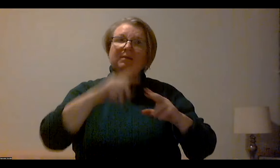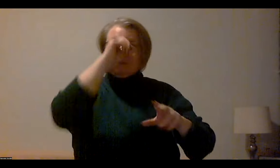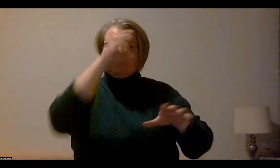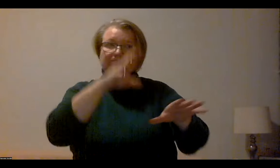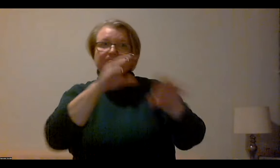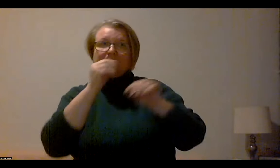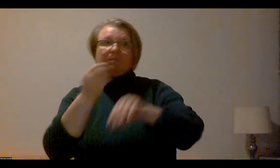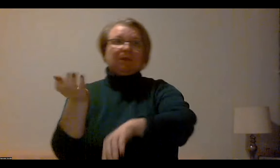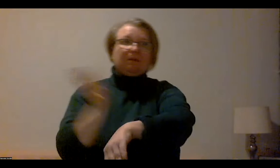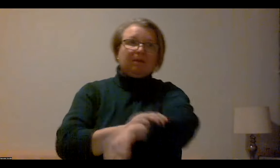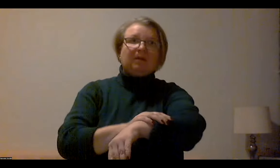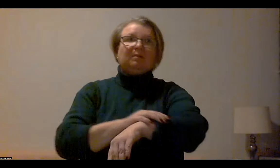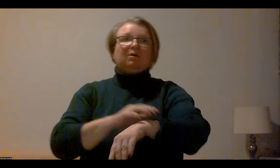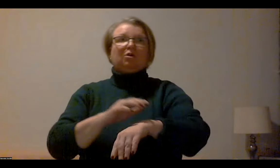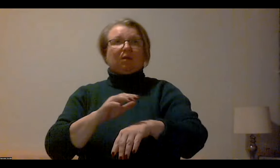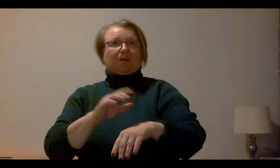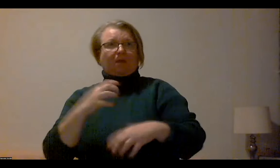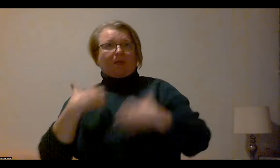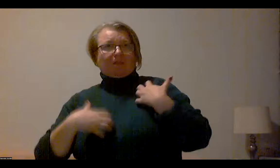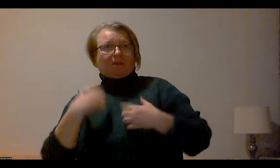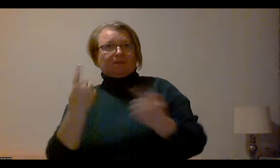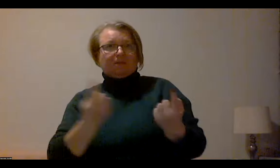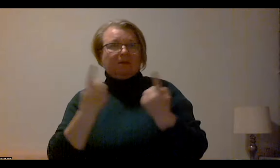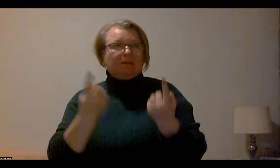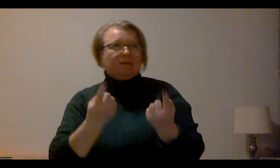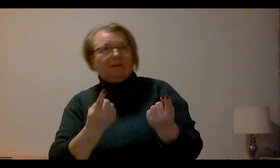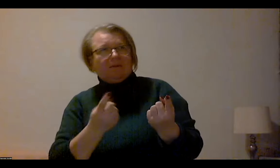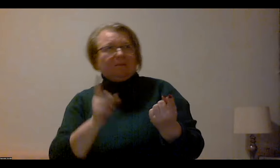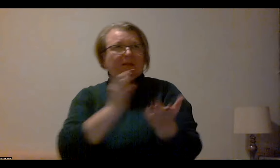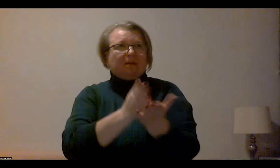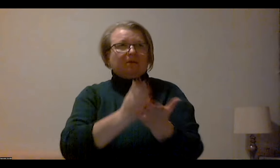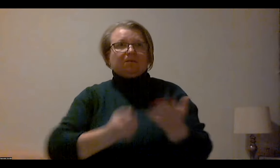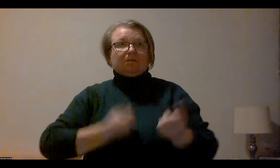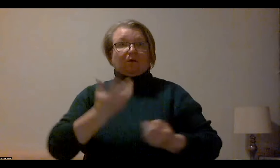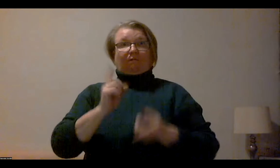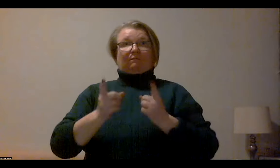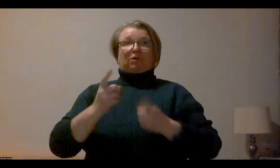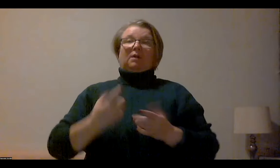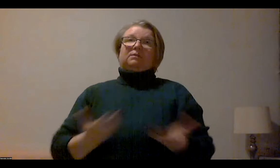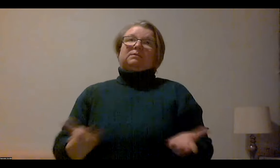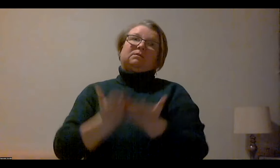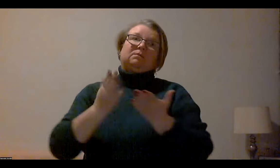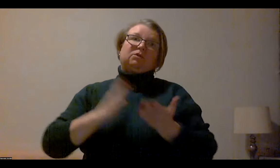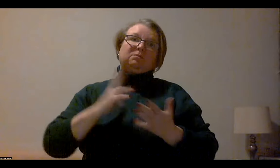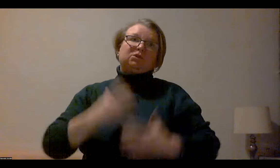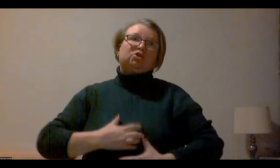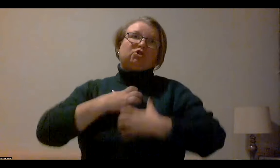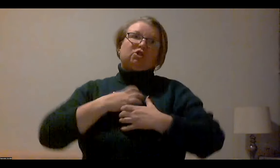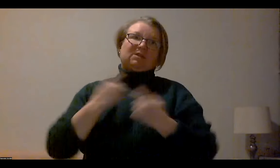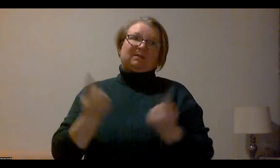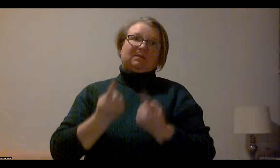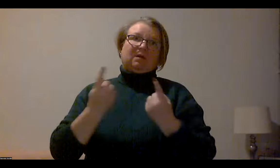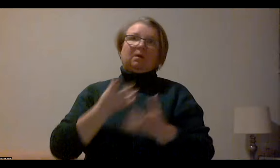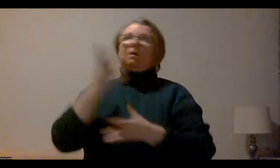kun mä ajattelin, että kaikilla tulkeilla ei välttämättä ole tämmöisessä tilanteessa, kun on hätä, niin